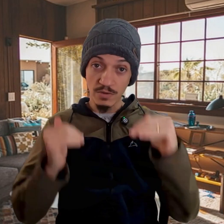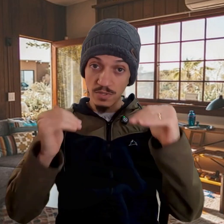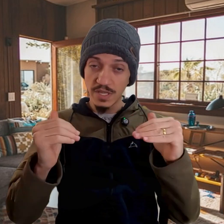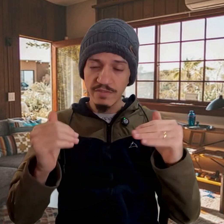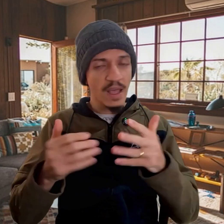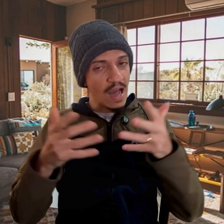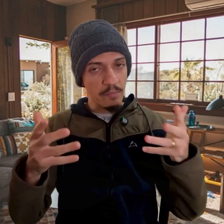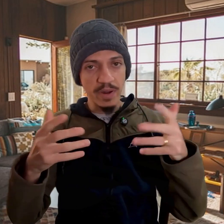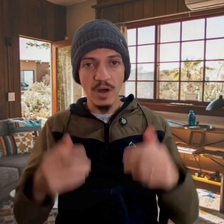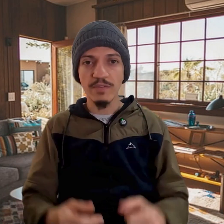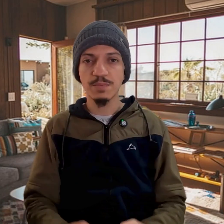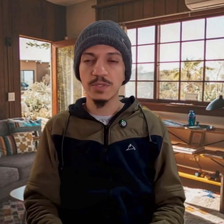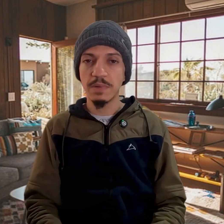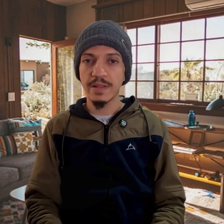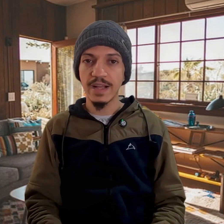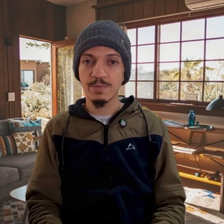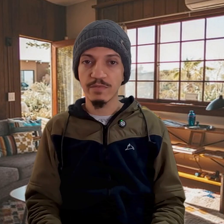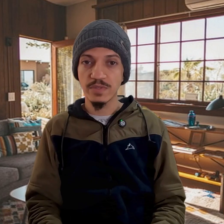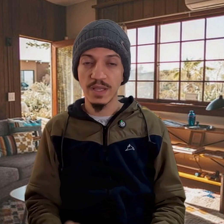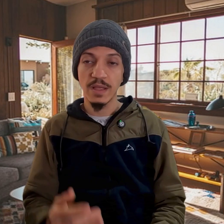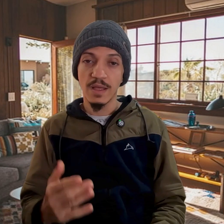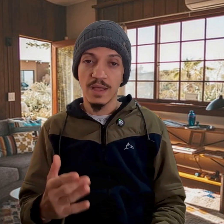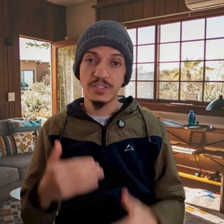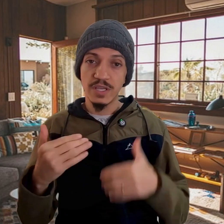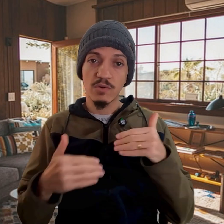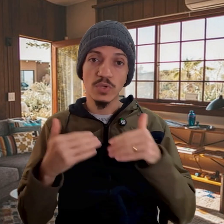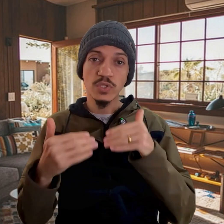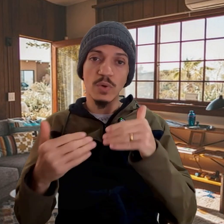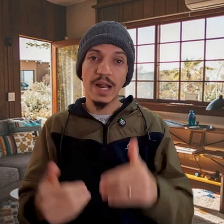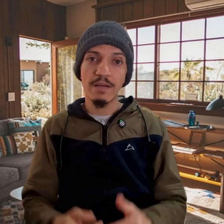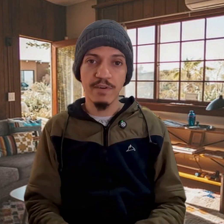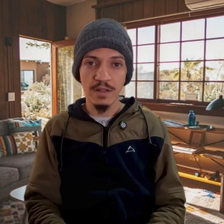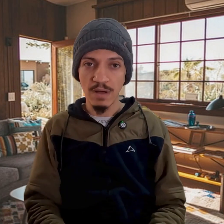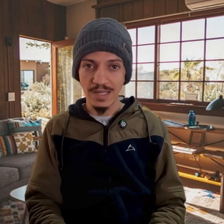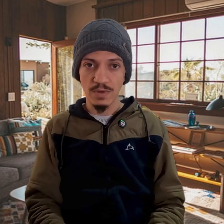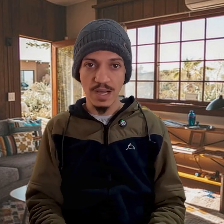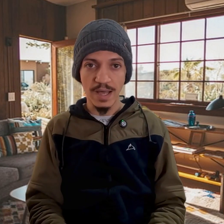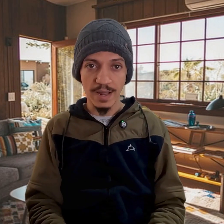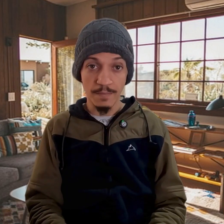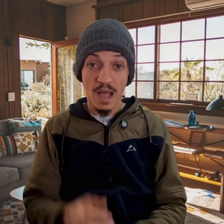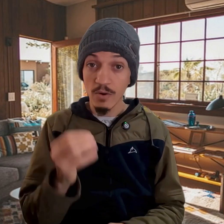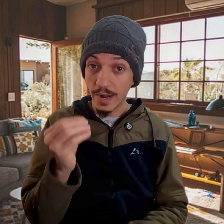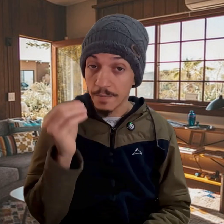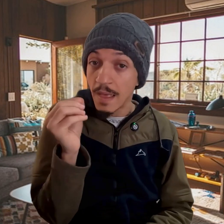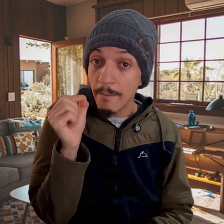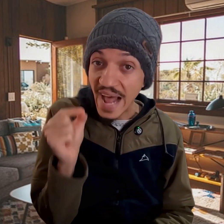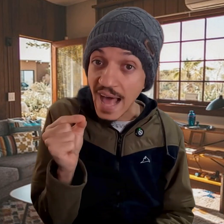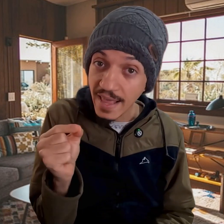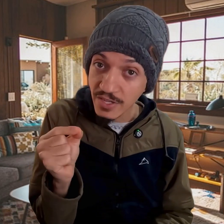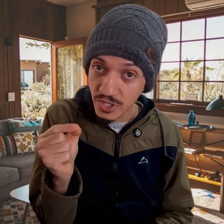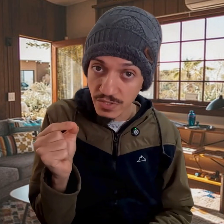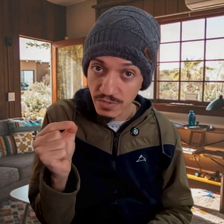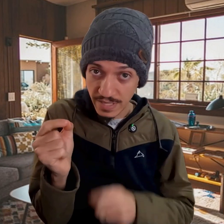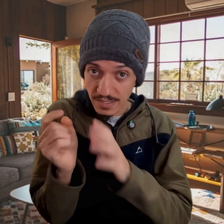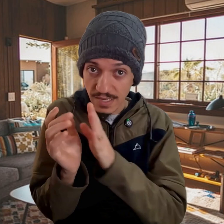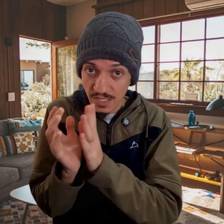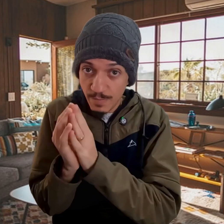inclusive abrir novas possibilidades para você de continuar elevando a sua carreira. Agora, para além disso, desses aspectos